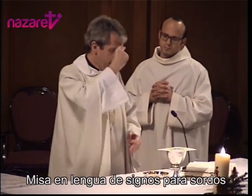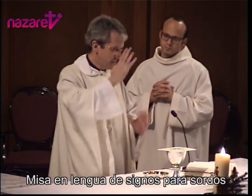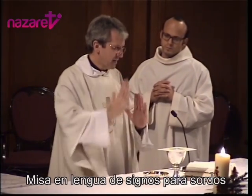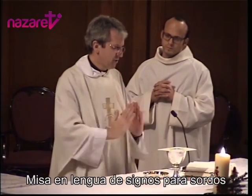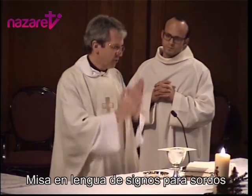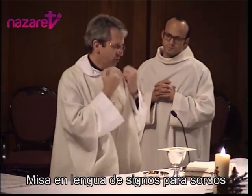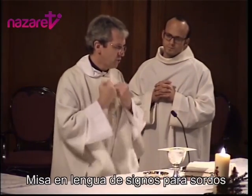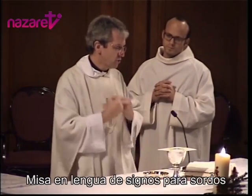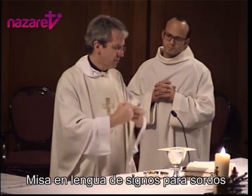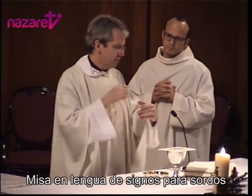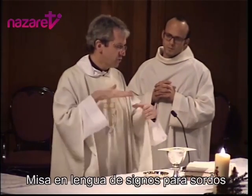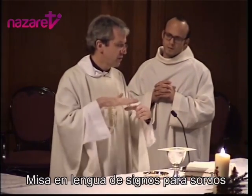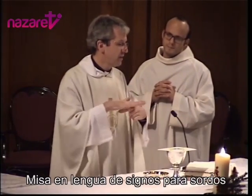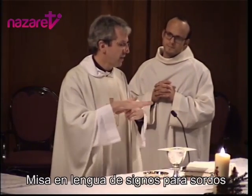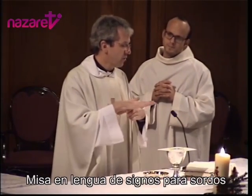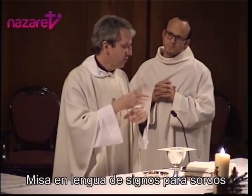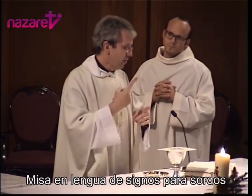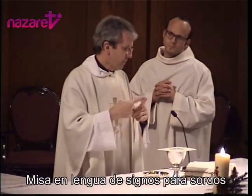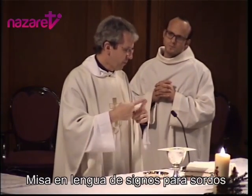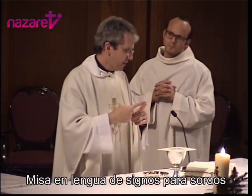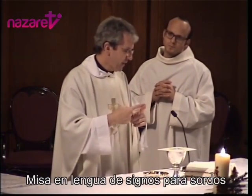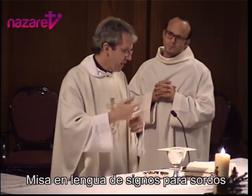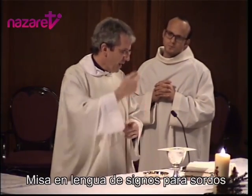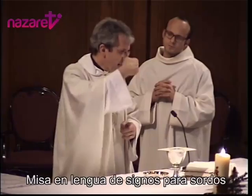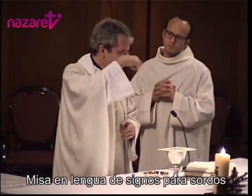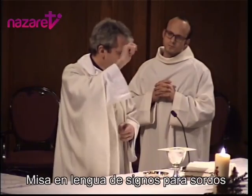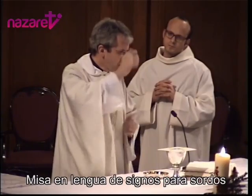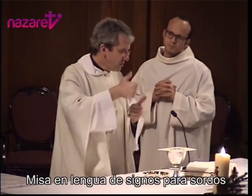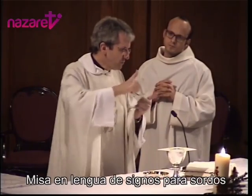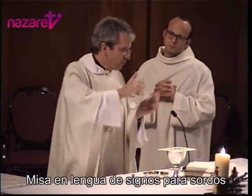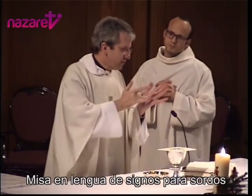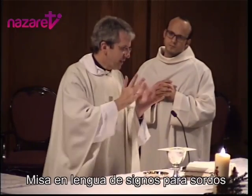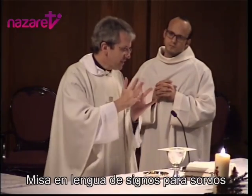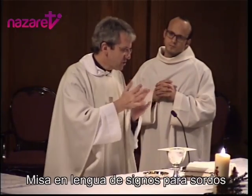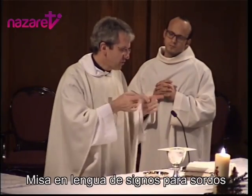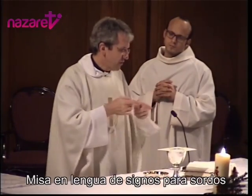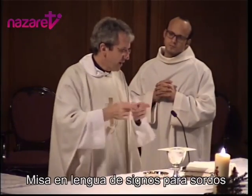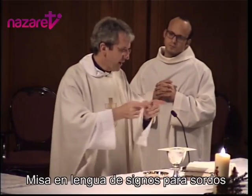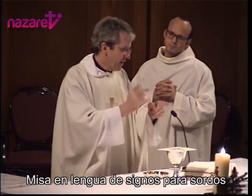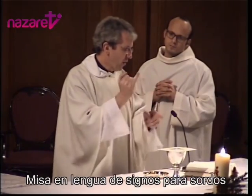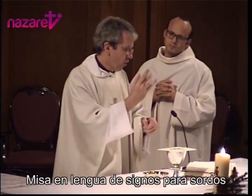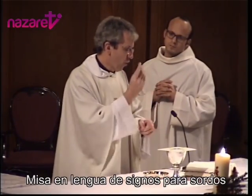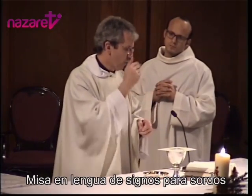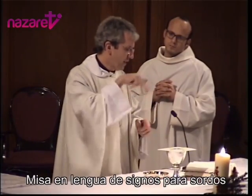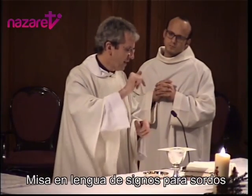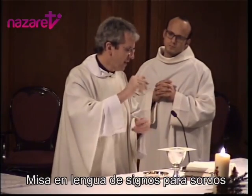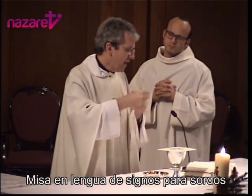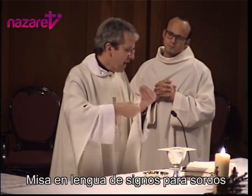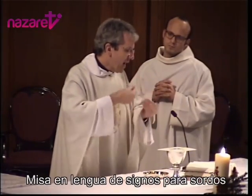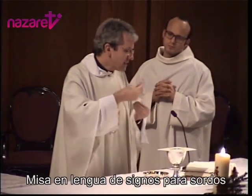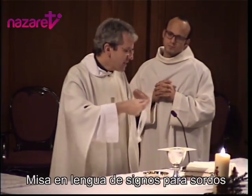Señor Padre Santo, Dios Todopoderoso y Eterno. Porque en el bautismo de Cristo en el